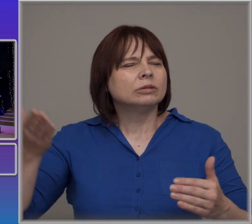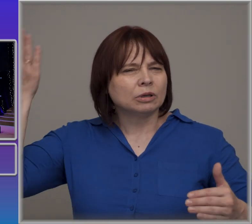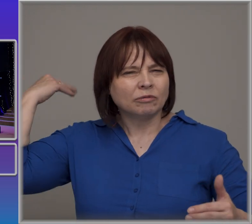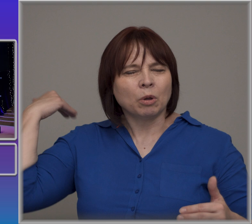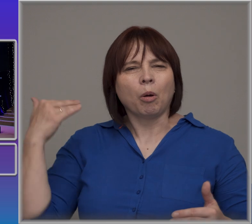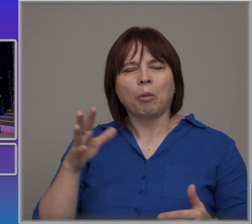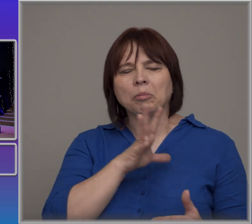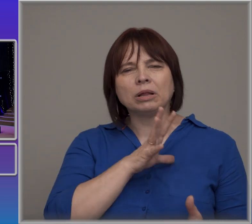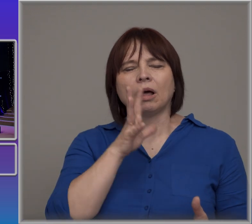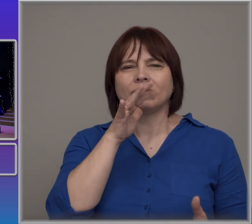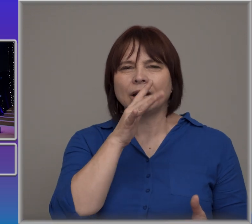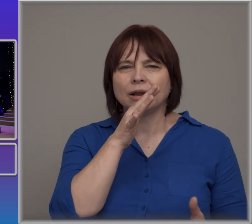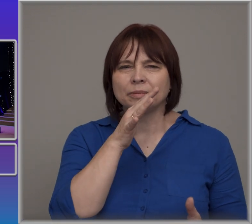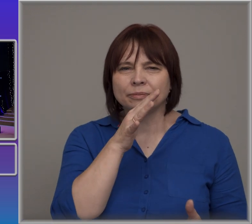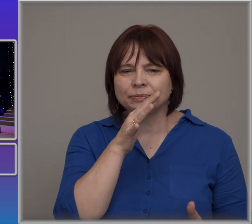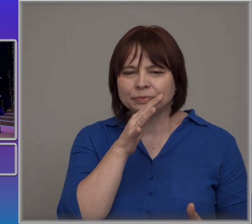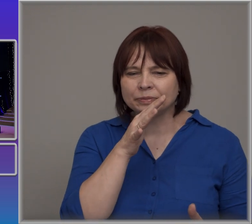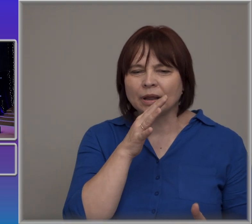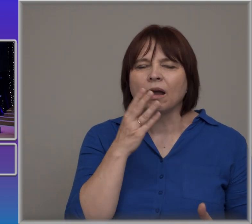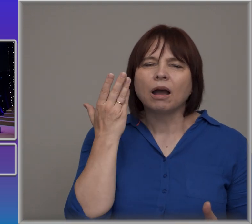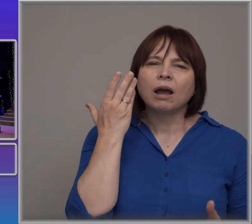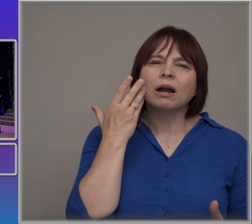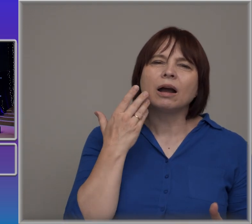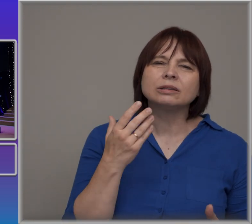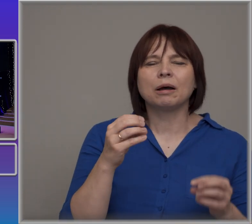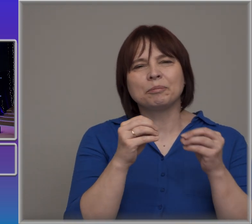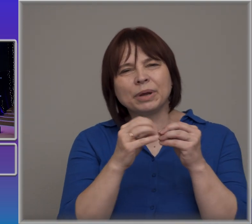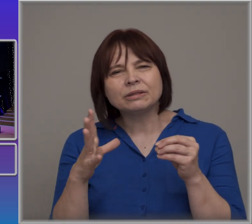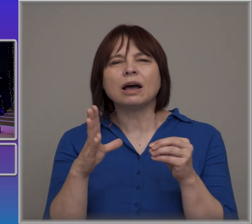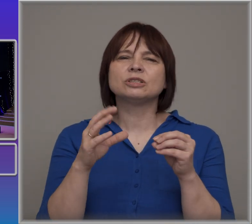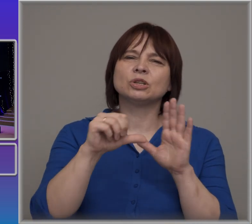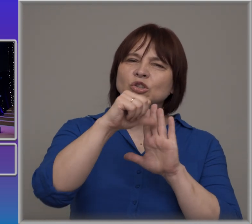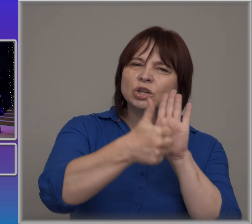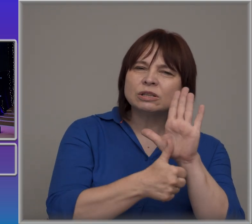языческой культуры. Потому что сама Библия, она говорит о другом.